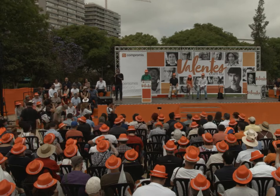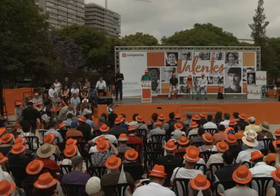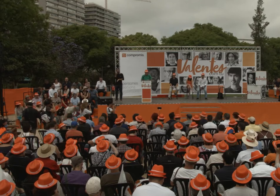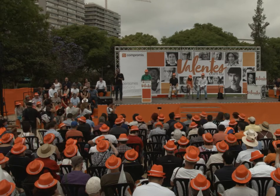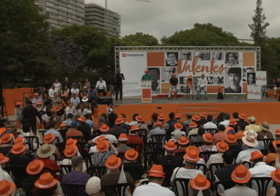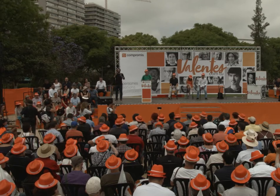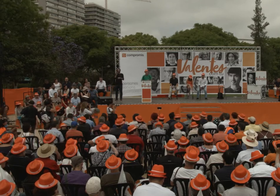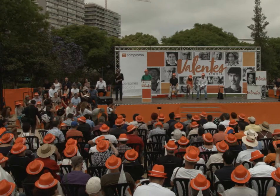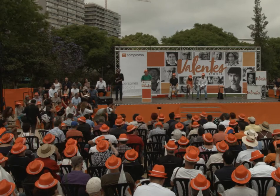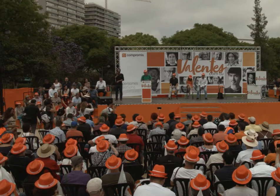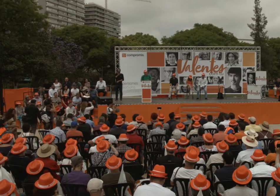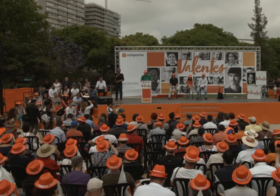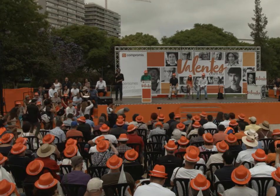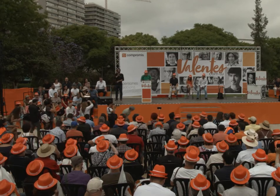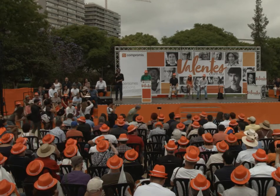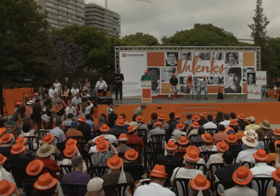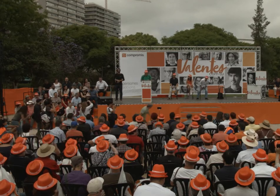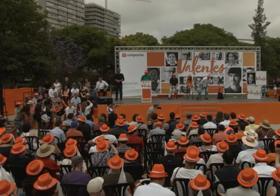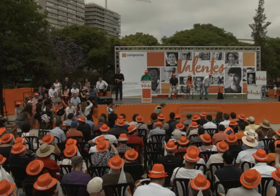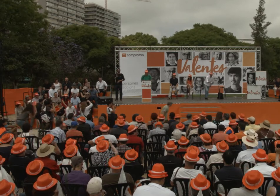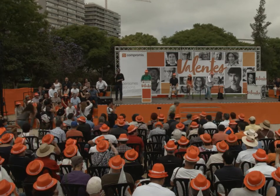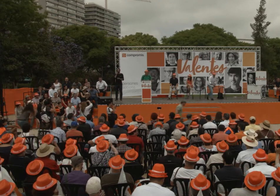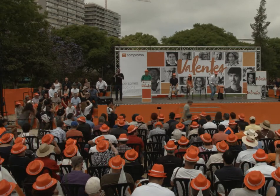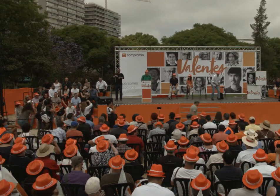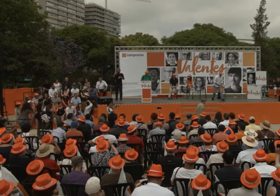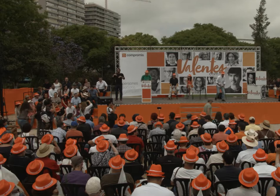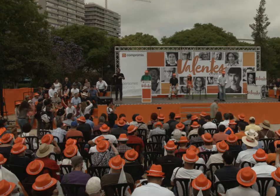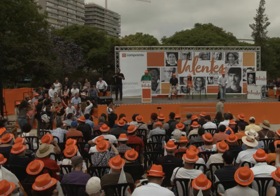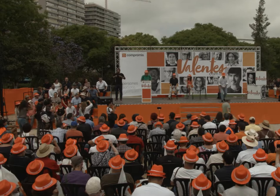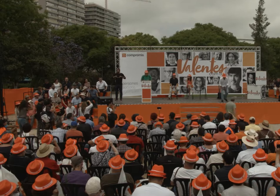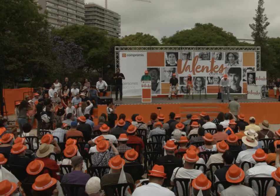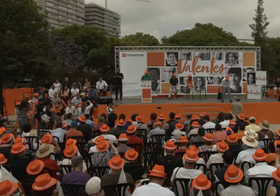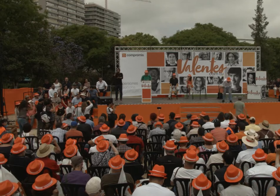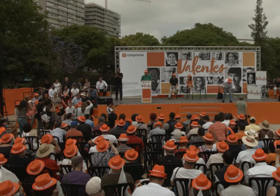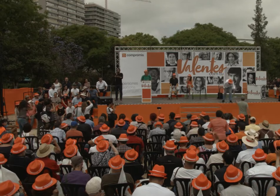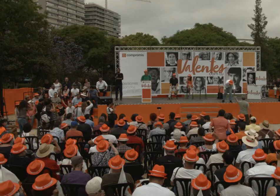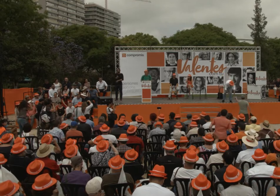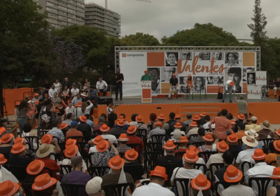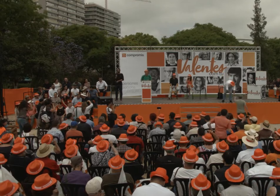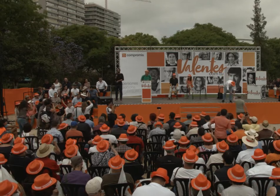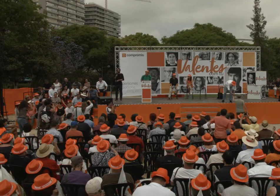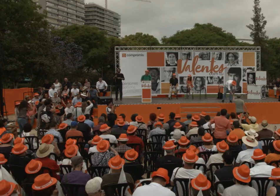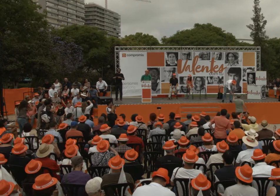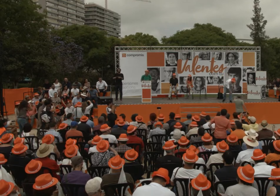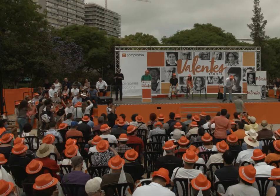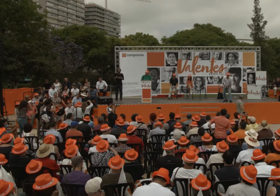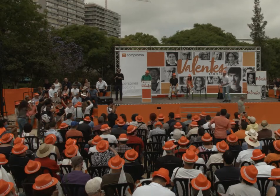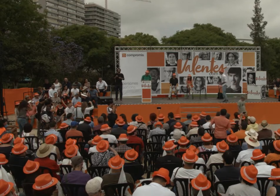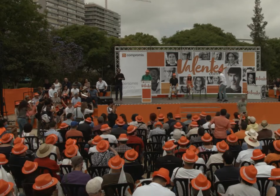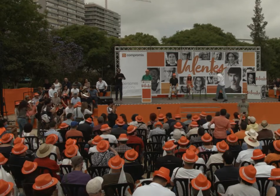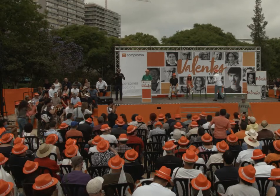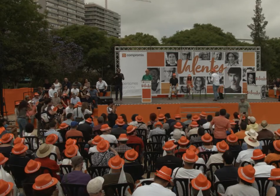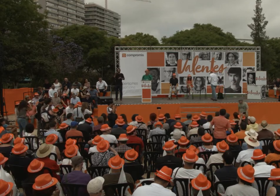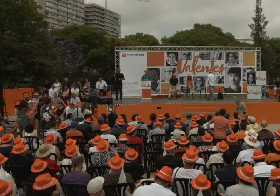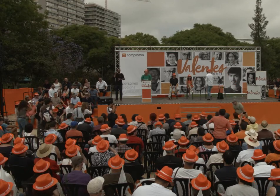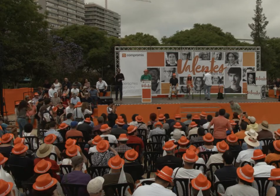estatals. Però la història no està escrita. Cada dia l'anem escrivint. Però hi ha alguns elements que sí